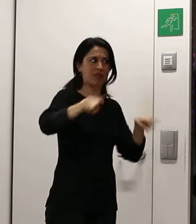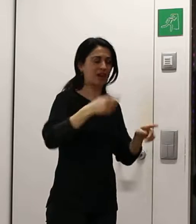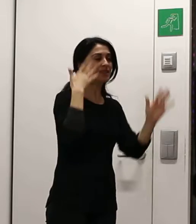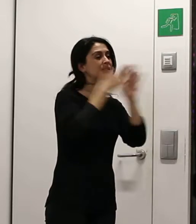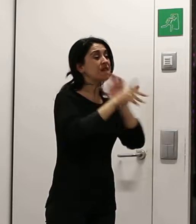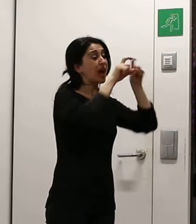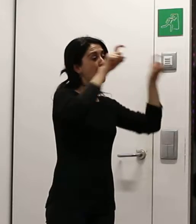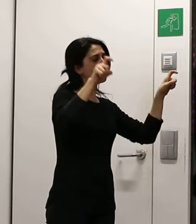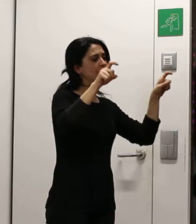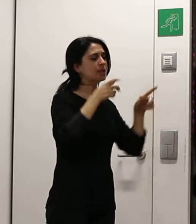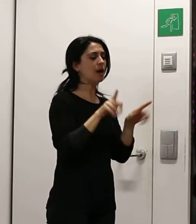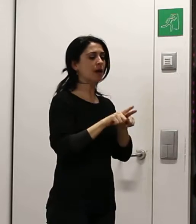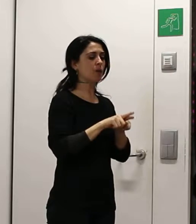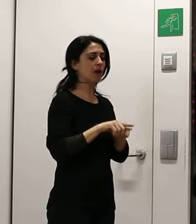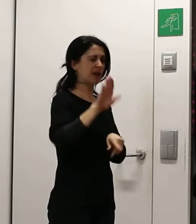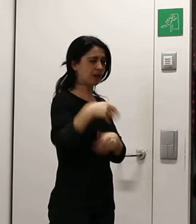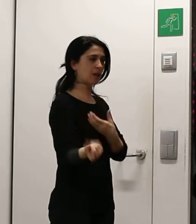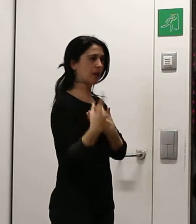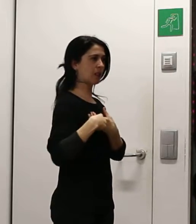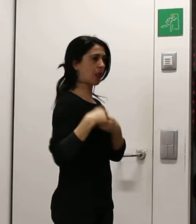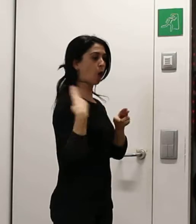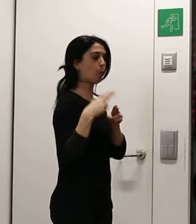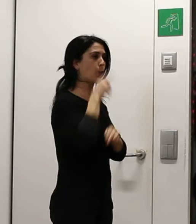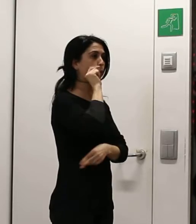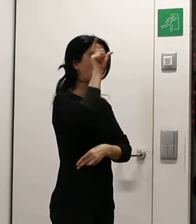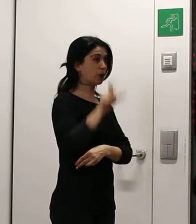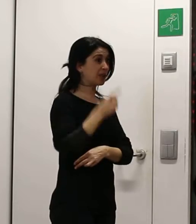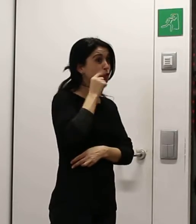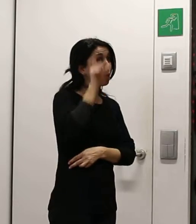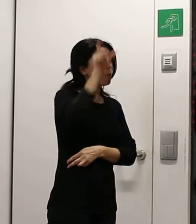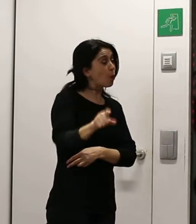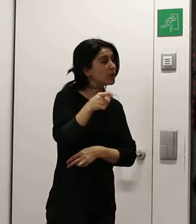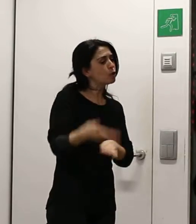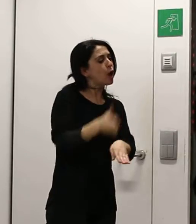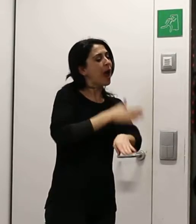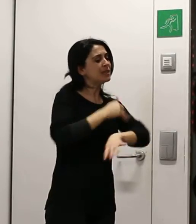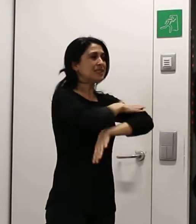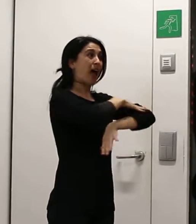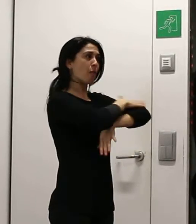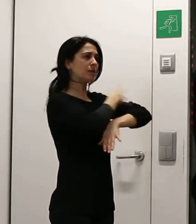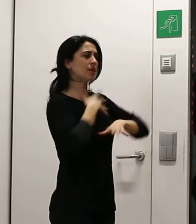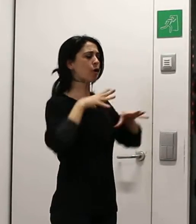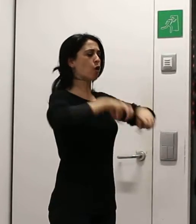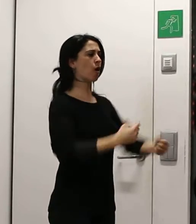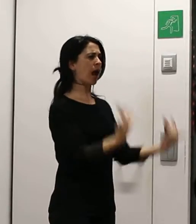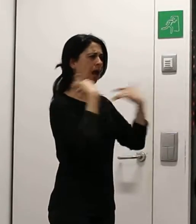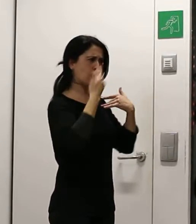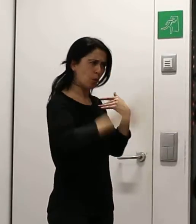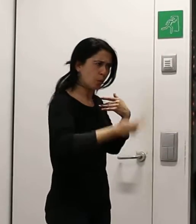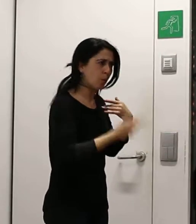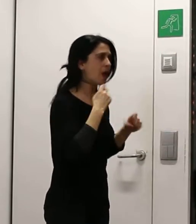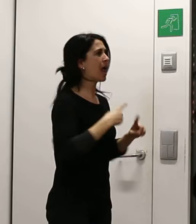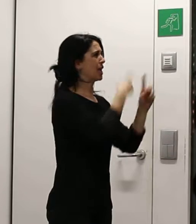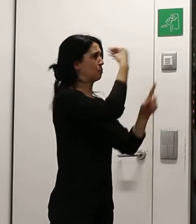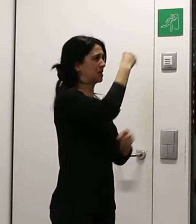políticos que han tenido grandes y poderosos cargos en la administración, como por ejemplo expresidentes de gobierno,